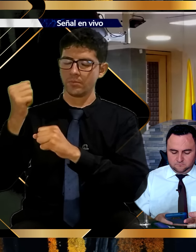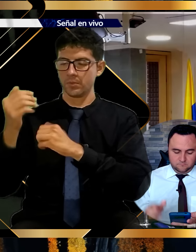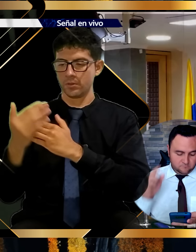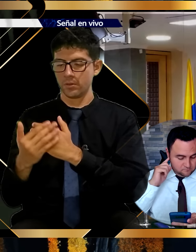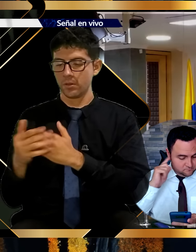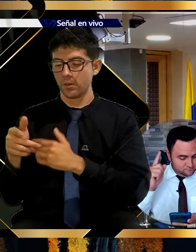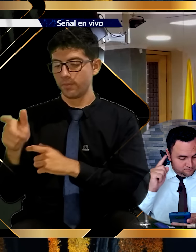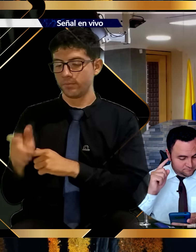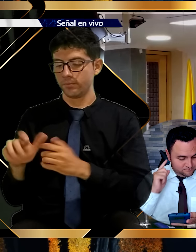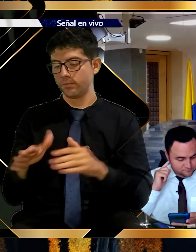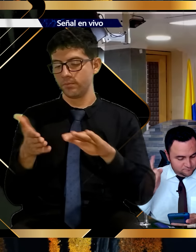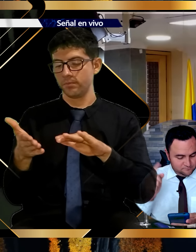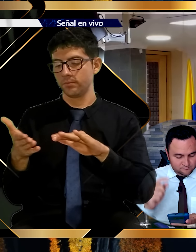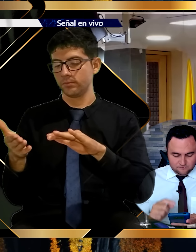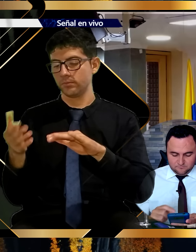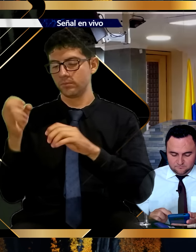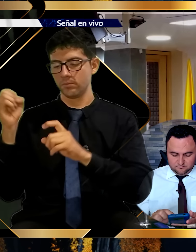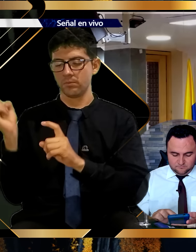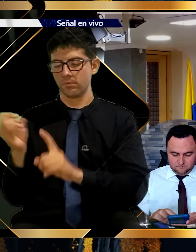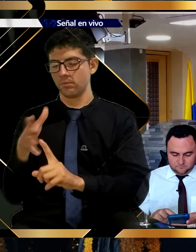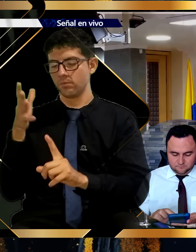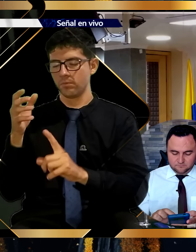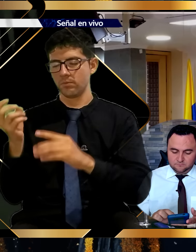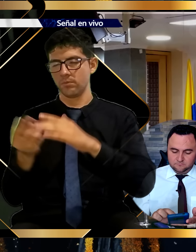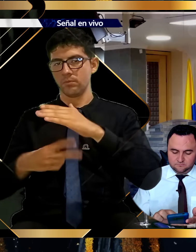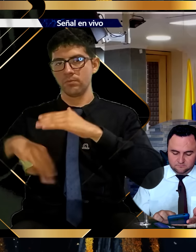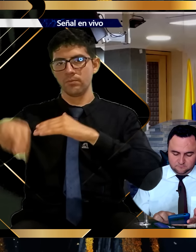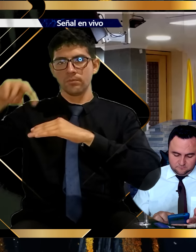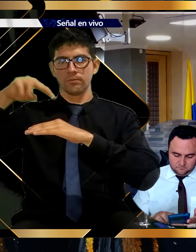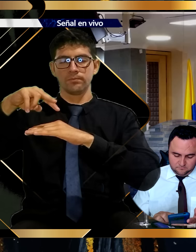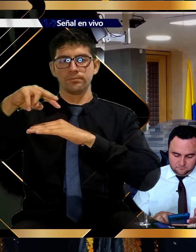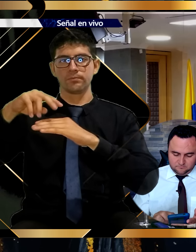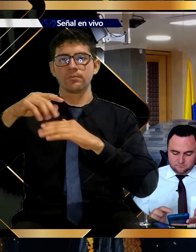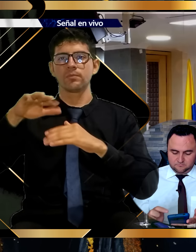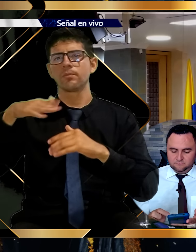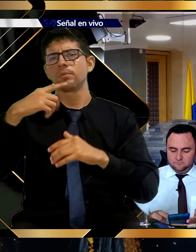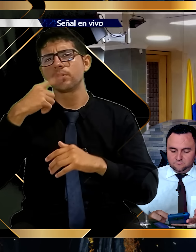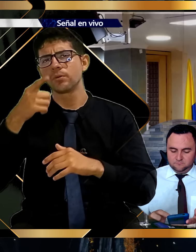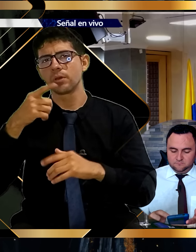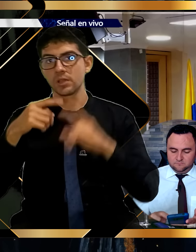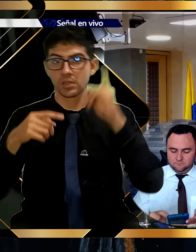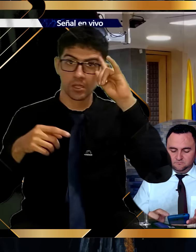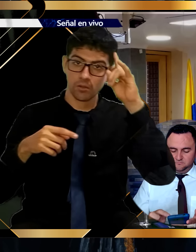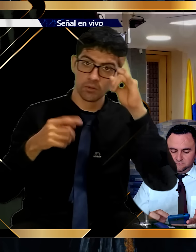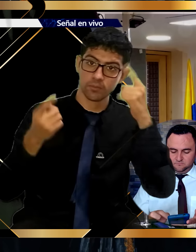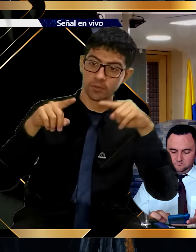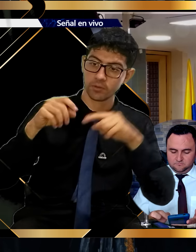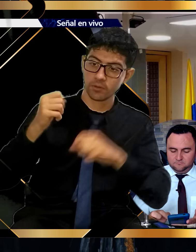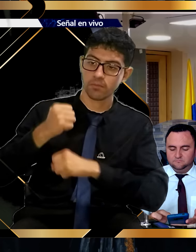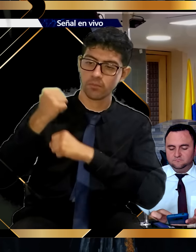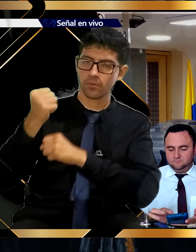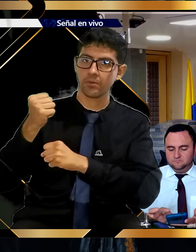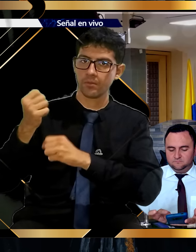vida, y después digo que el diablo también levanta muertos, entonces también es